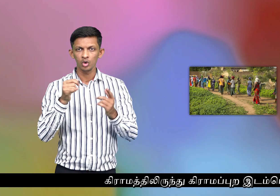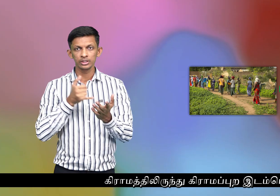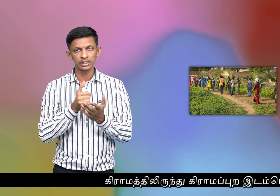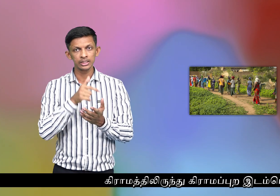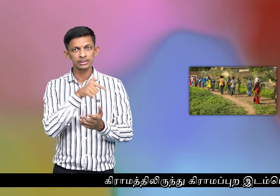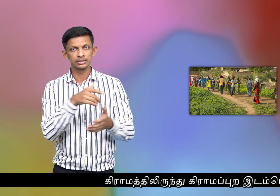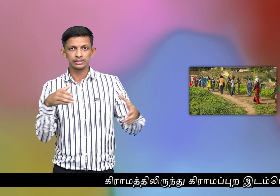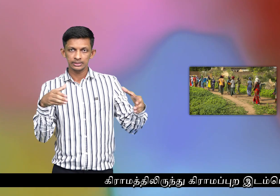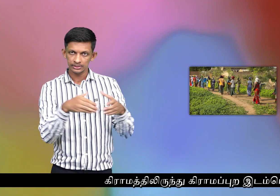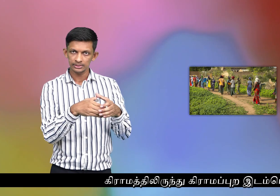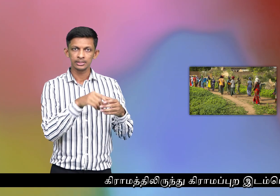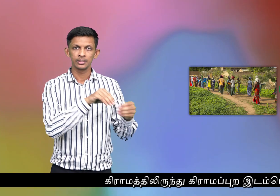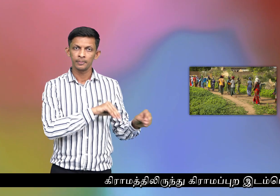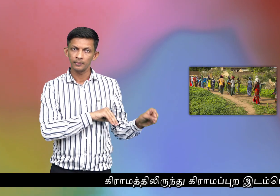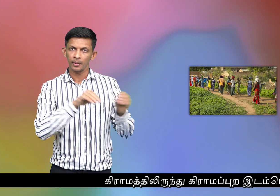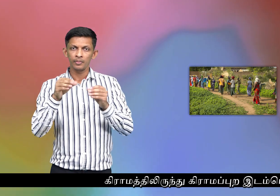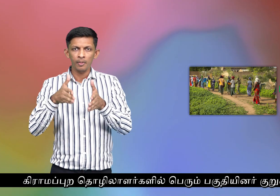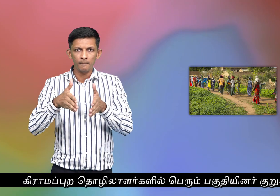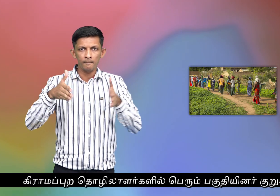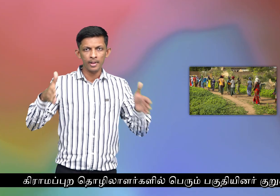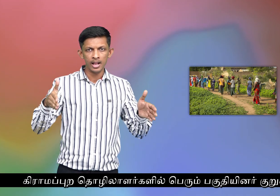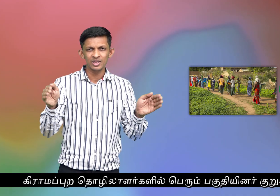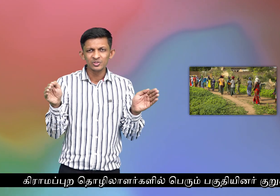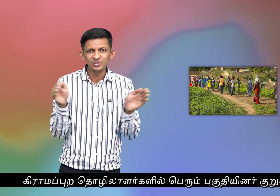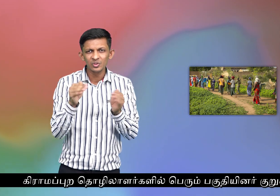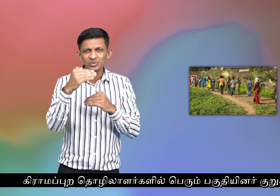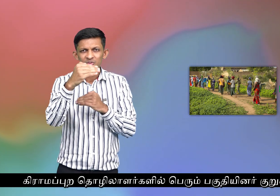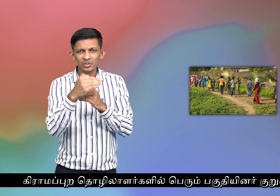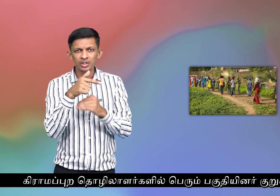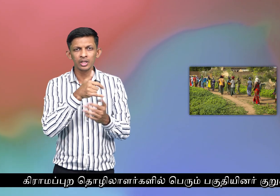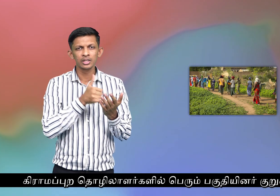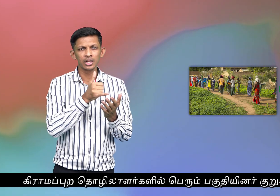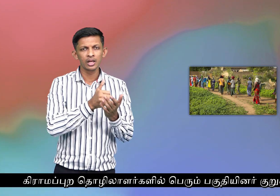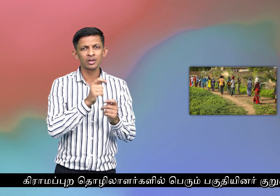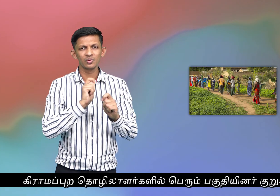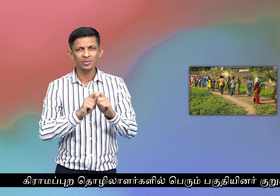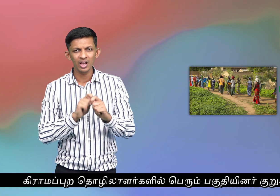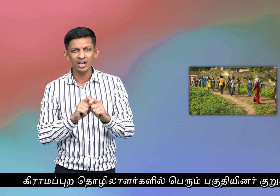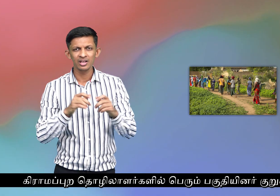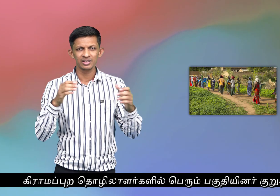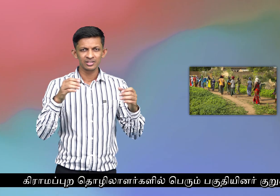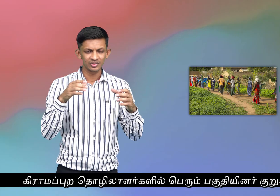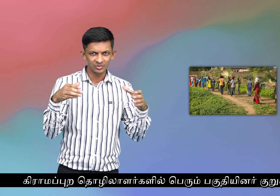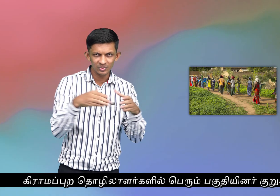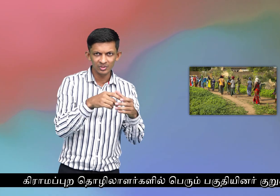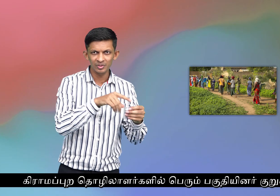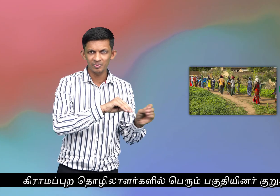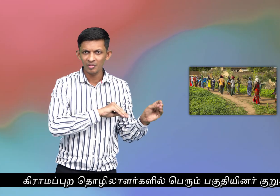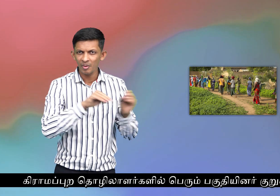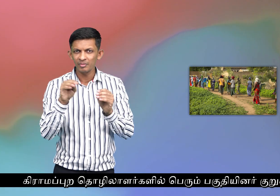கிராமத்திலிருந்து கிராமப்புற இடம்பெயர்வு. கிராமப்புற தொழிலாளர்களில் பெரும் பகுதியினர் குறுகிய காலத்திற்கு